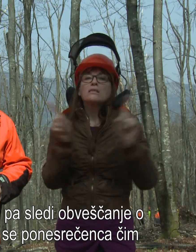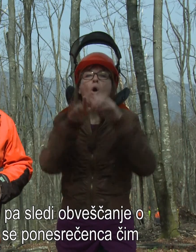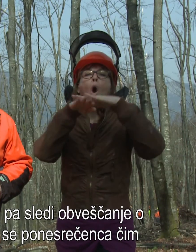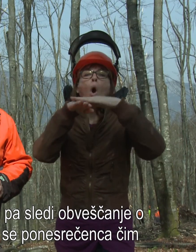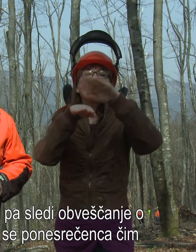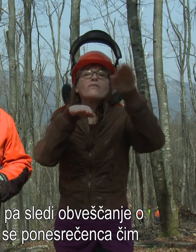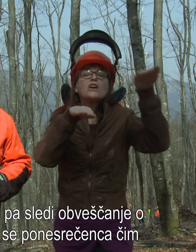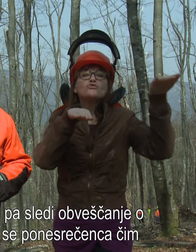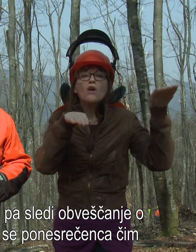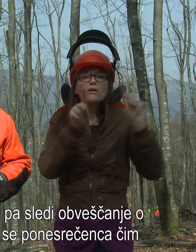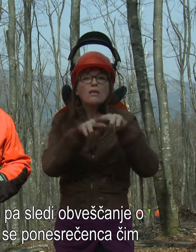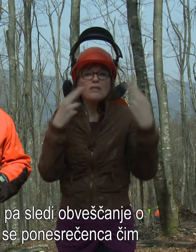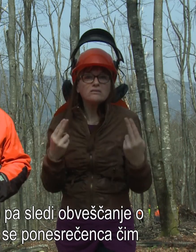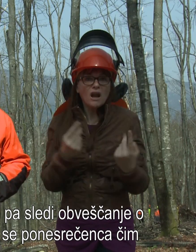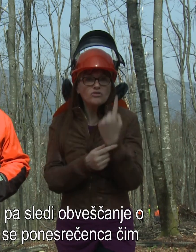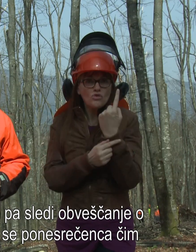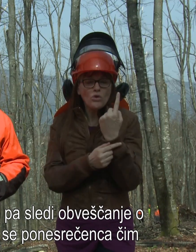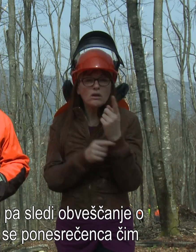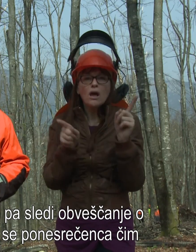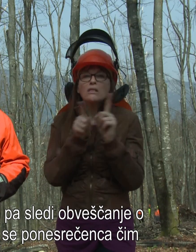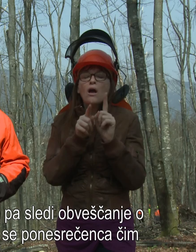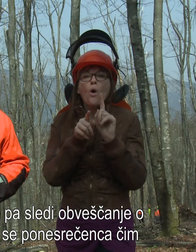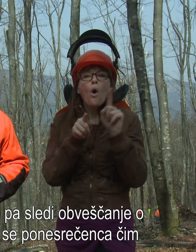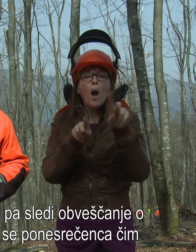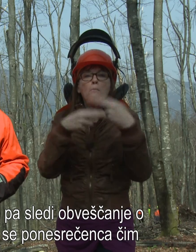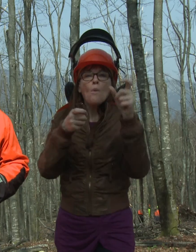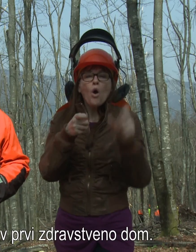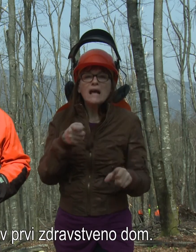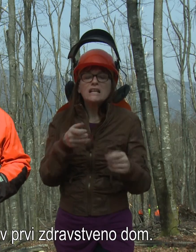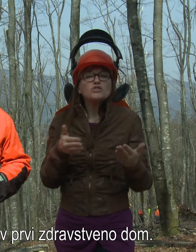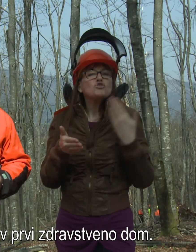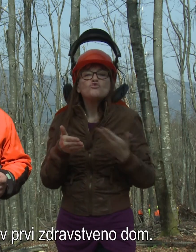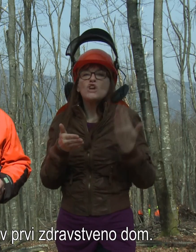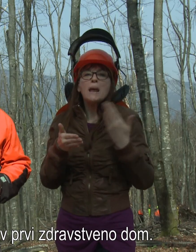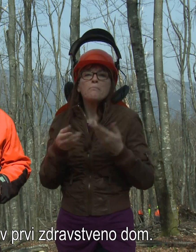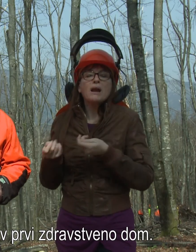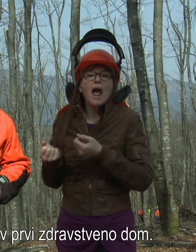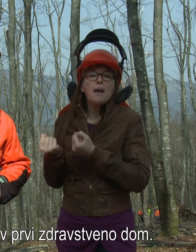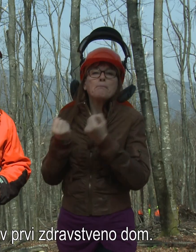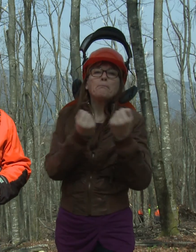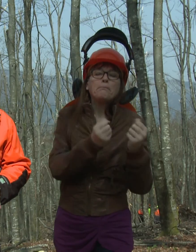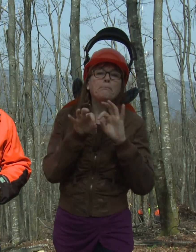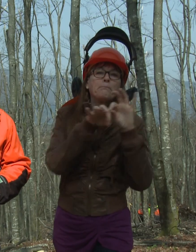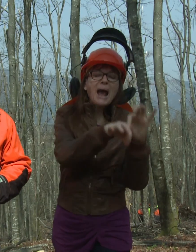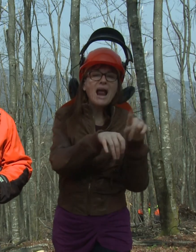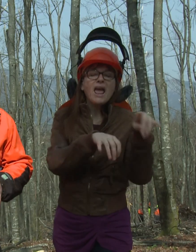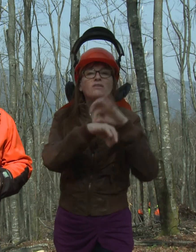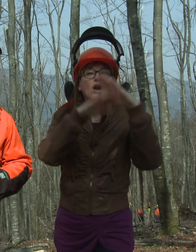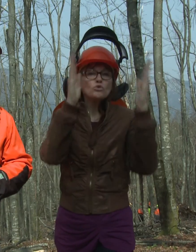obveščanje o nesreči, tako da se ponesrečenca čim prej pripelje nekje v zdravstveni